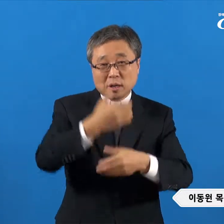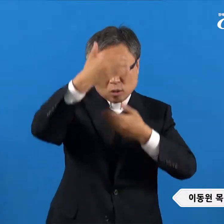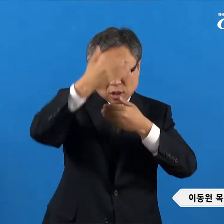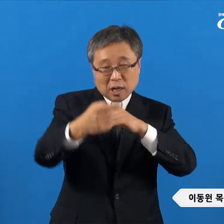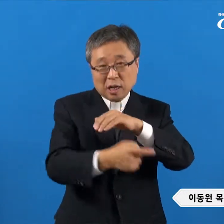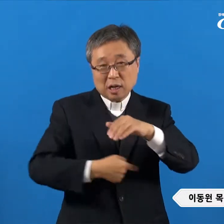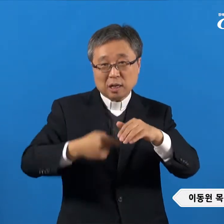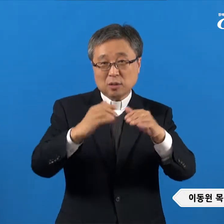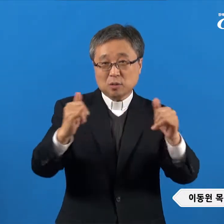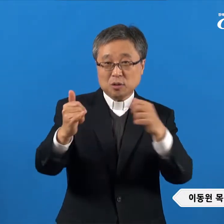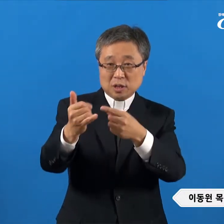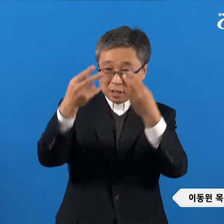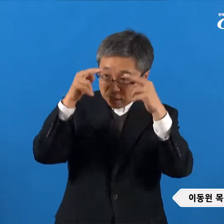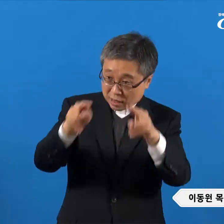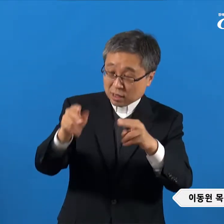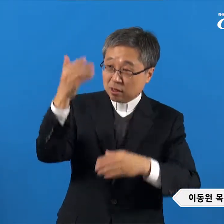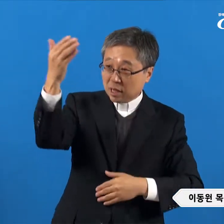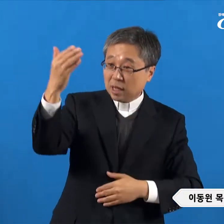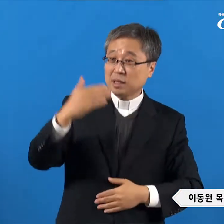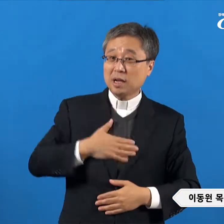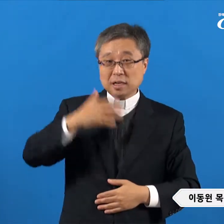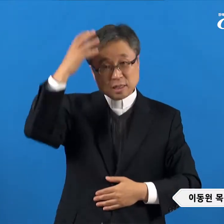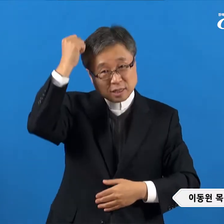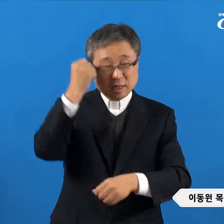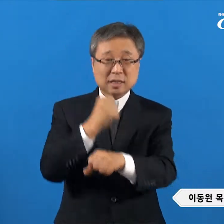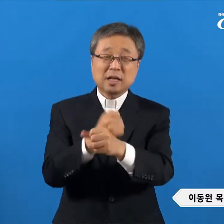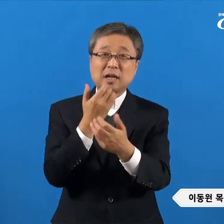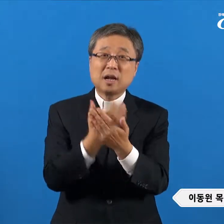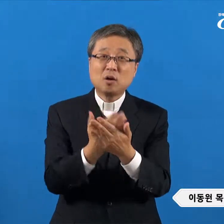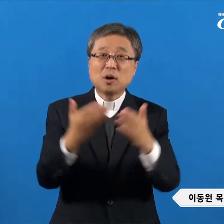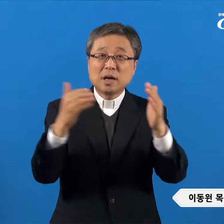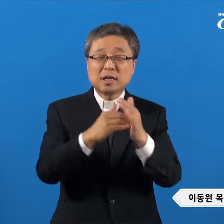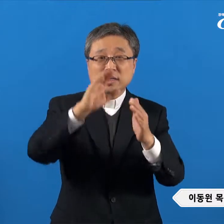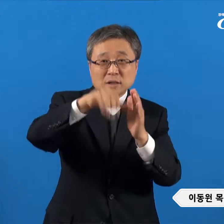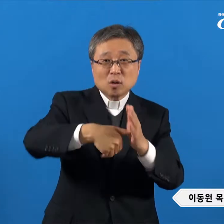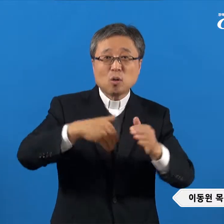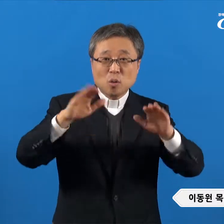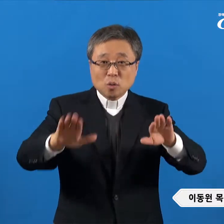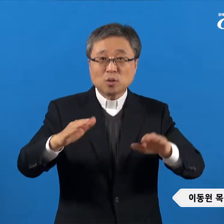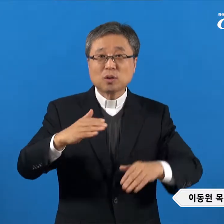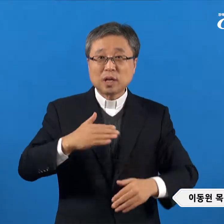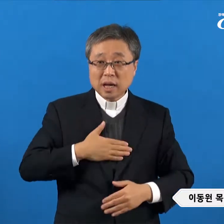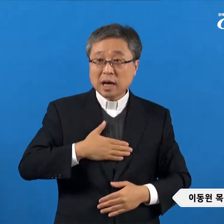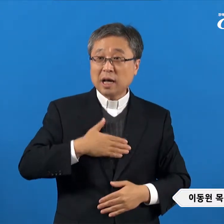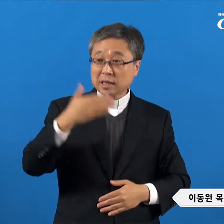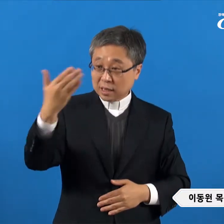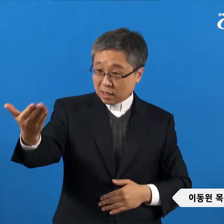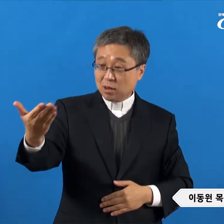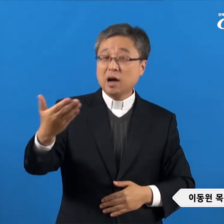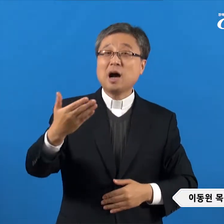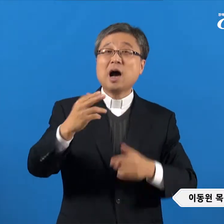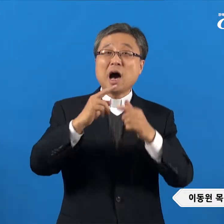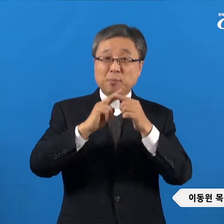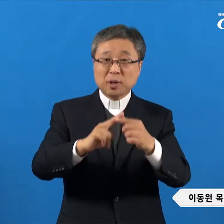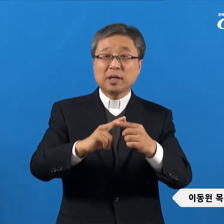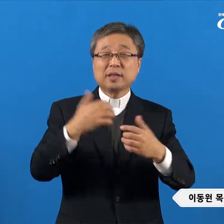향해서 그가 나를 기억해 달라고 했을 때 오늘 네가 나와 함께 낙원에 있으리라. 기도의 응답으로 주신